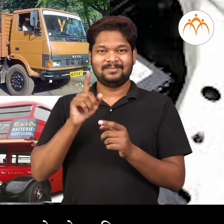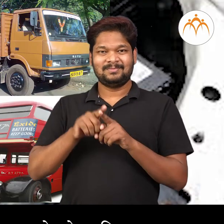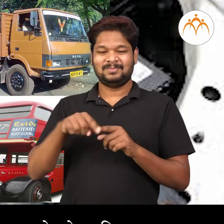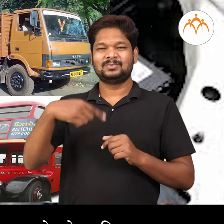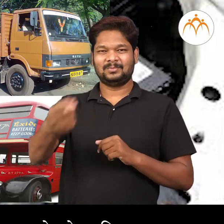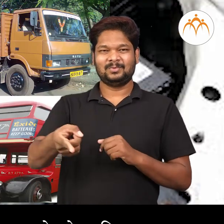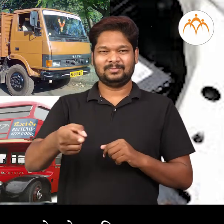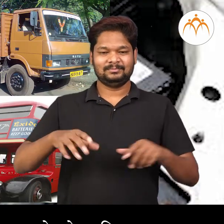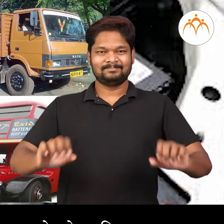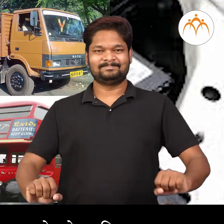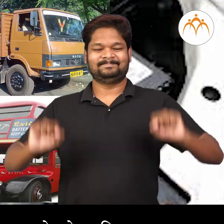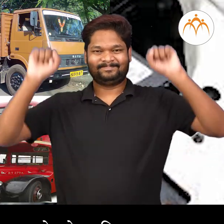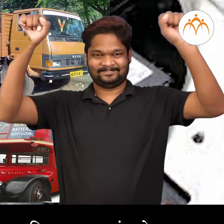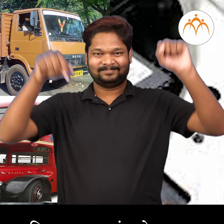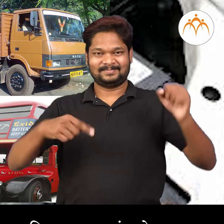विद्युत